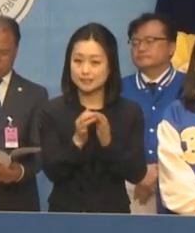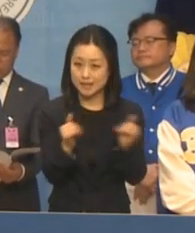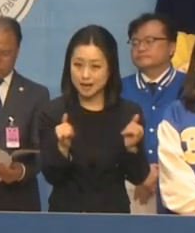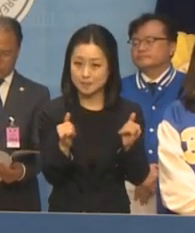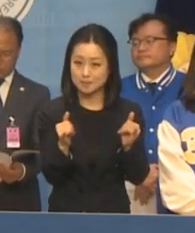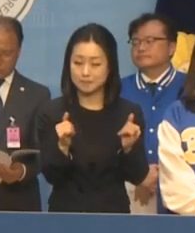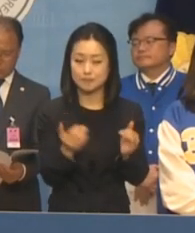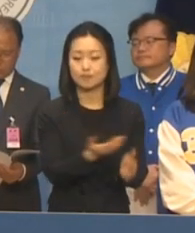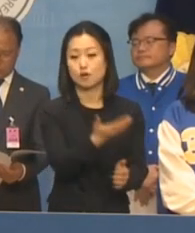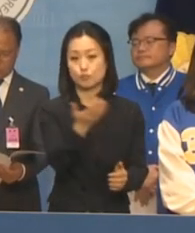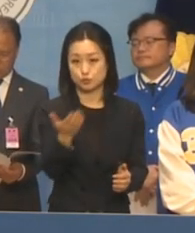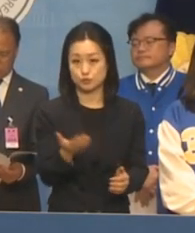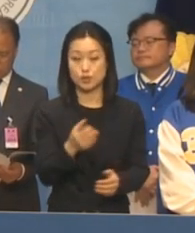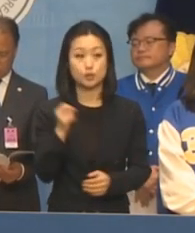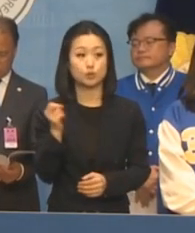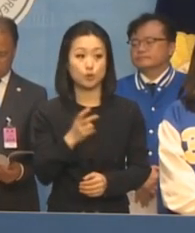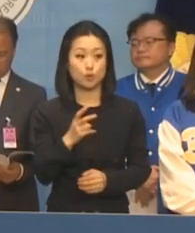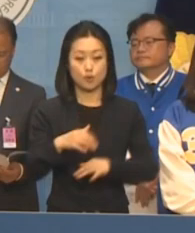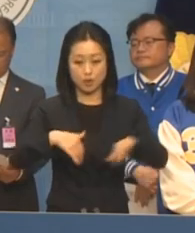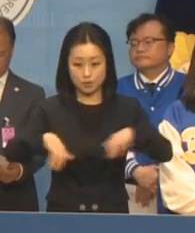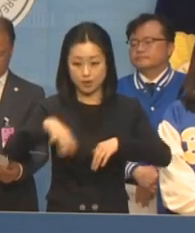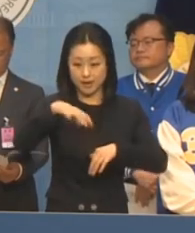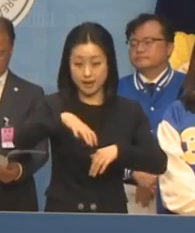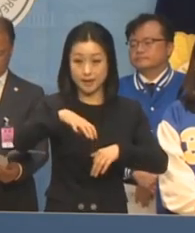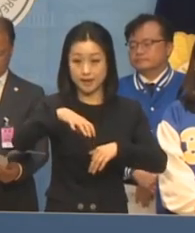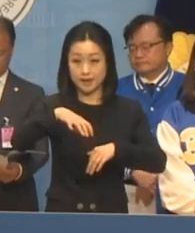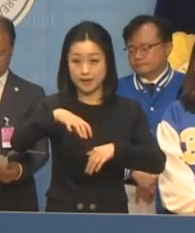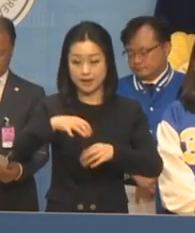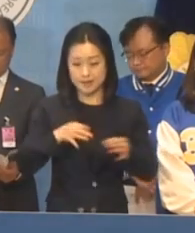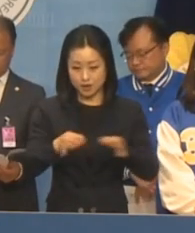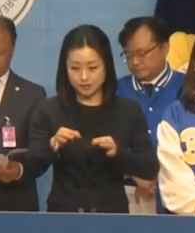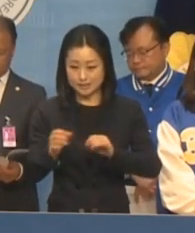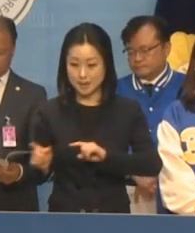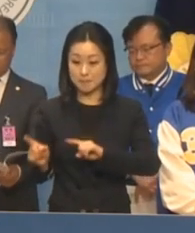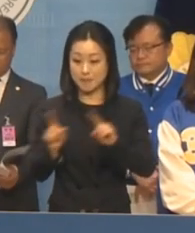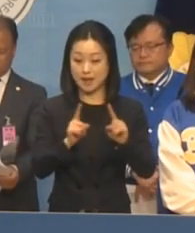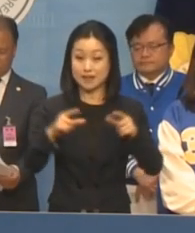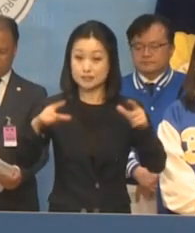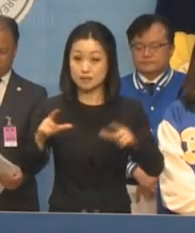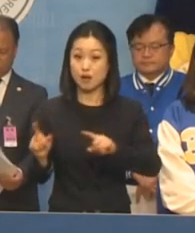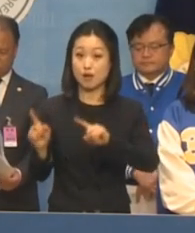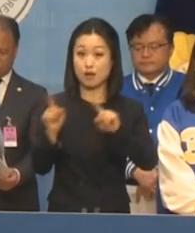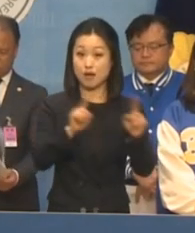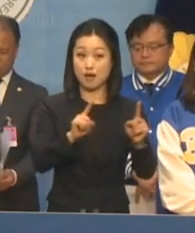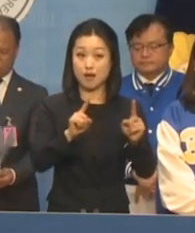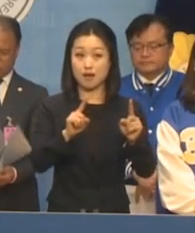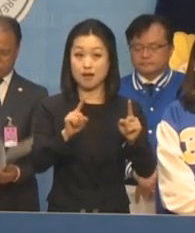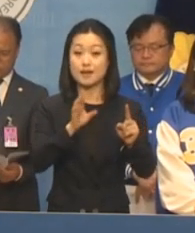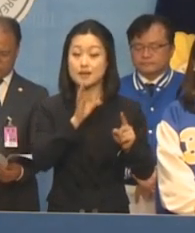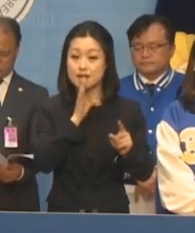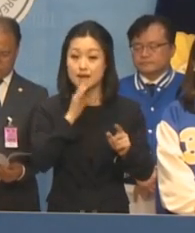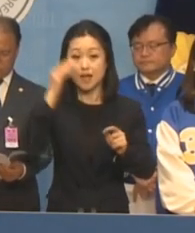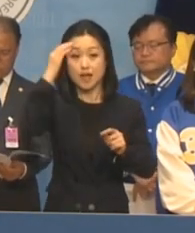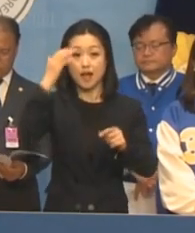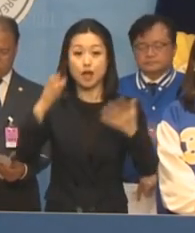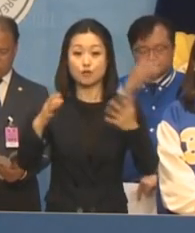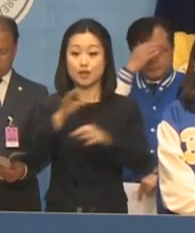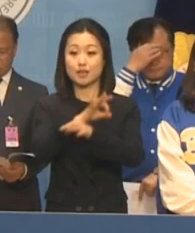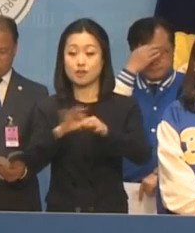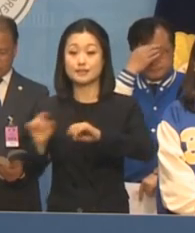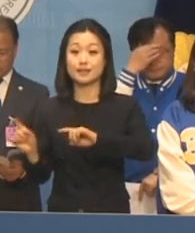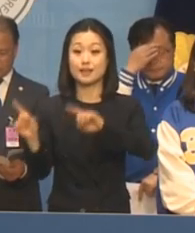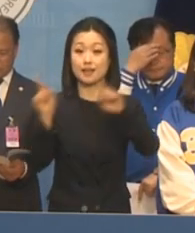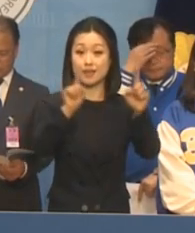소상공인과 특히 골목 상권이 살아야 지역 경제가 활성화되고 비로소 대한민국 민생